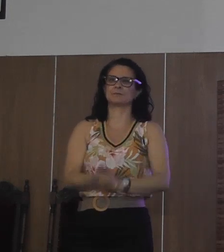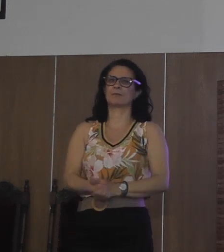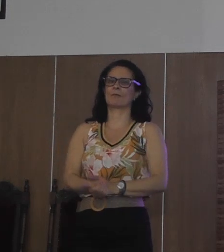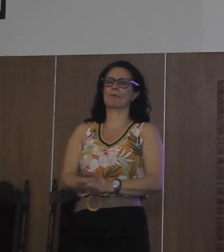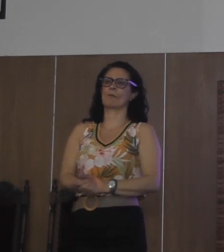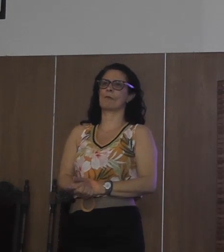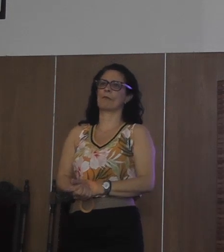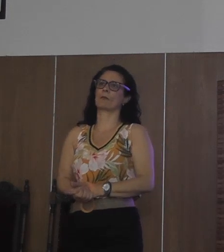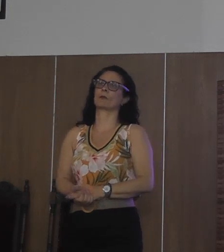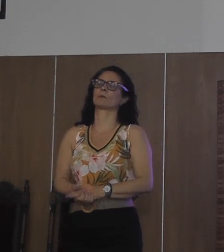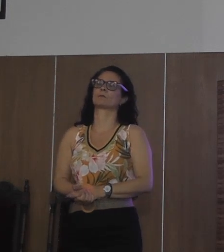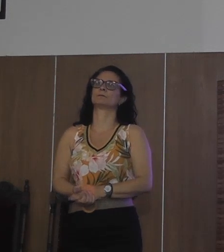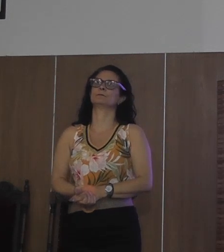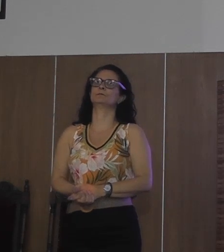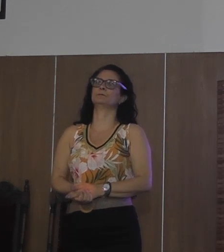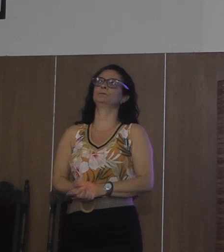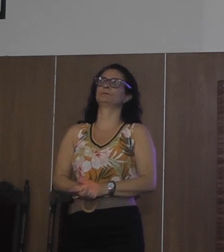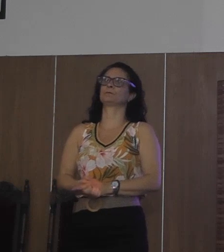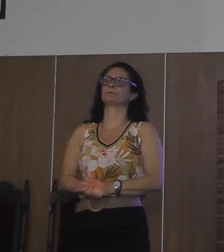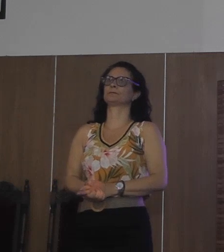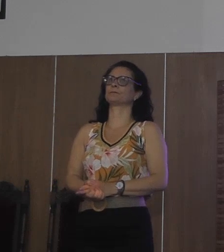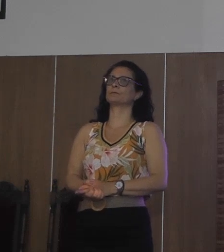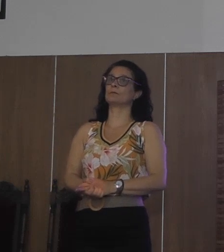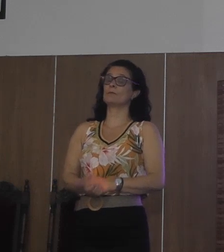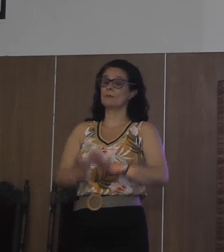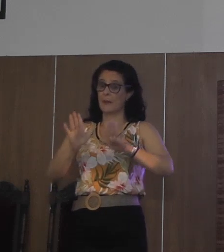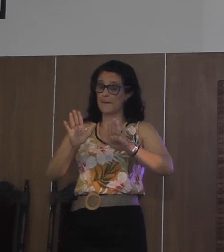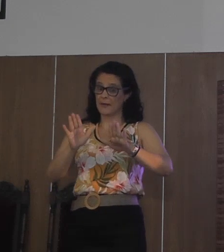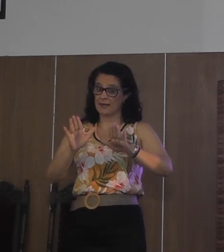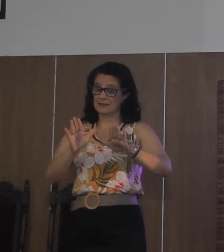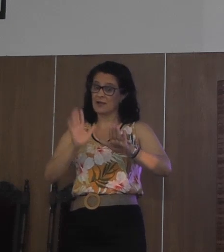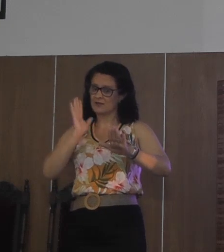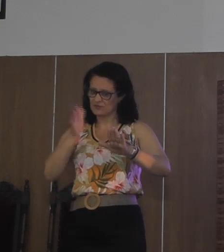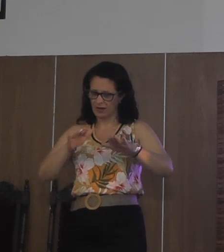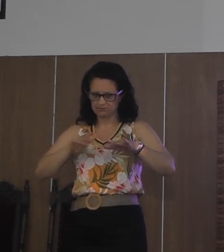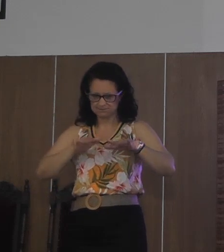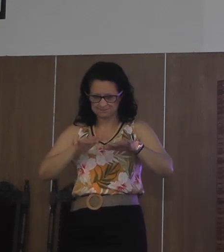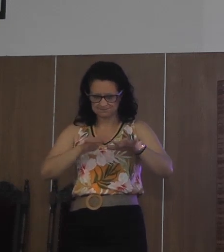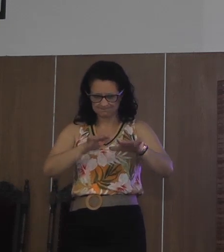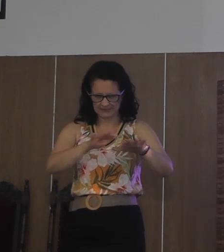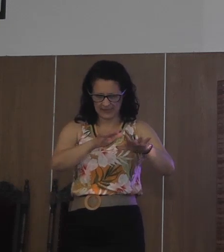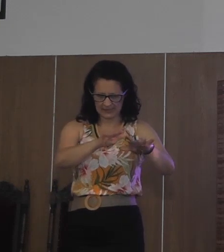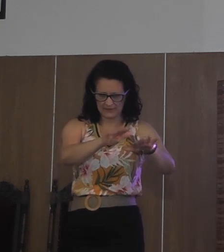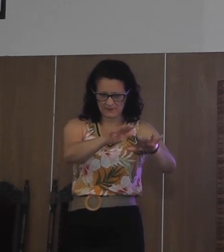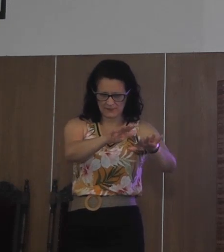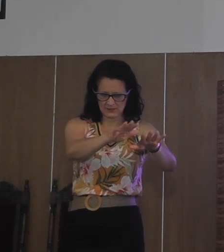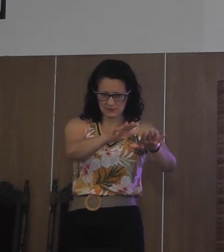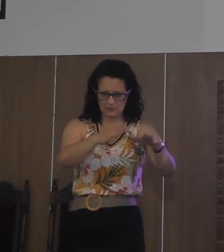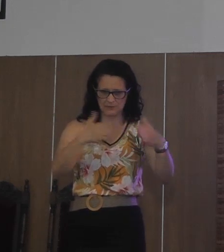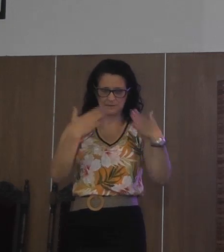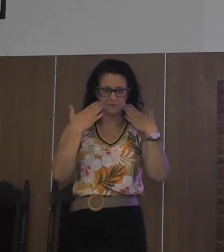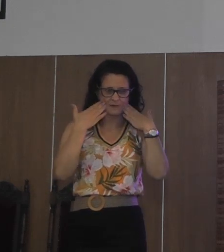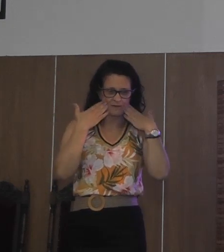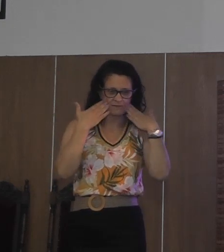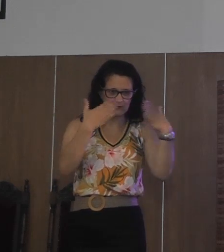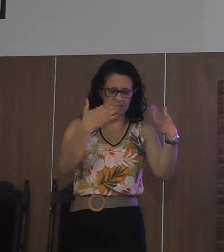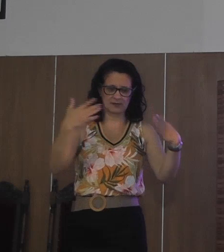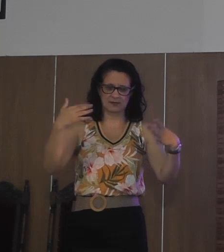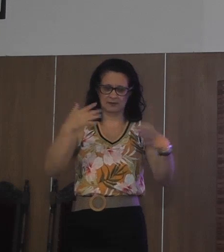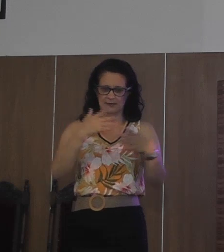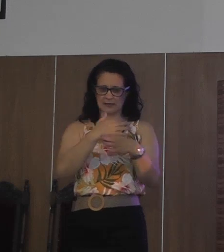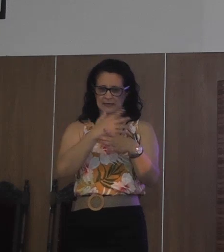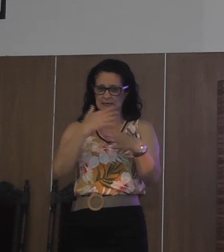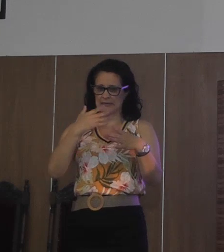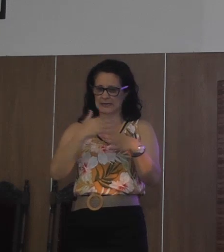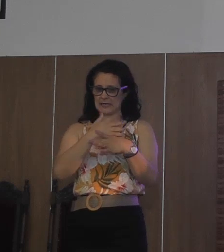Aquele homem agora talvez está de frente para a cidade mais forte que havia dentro de Canaã. Uma cidade que talvez